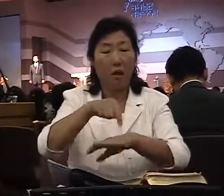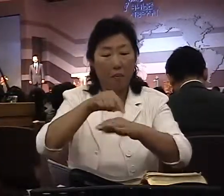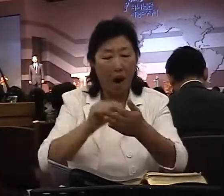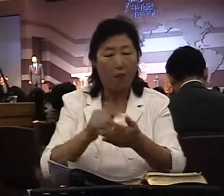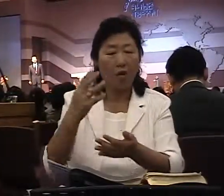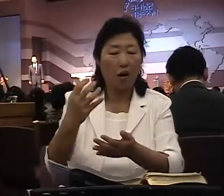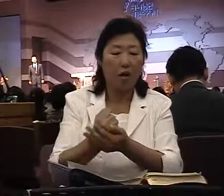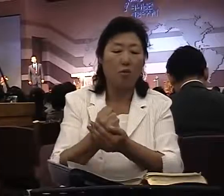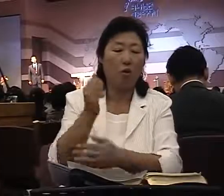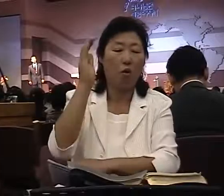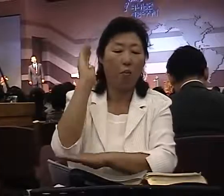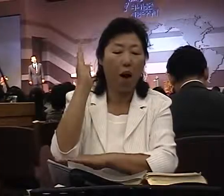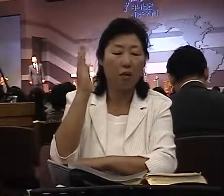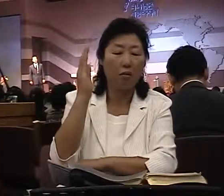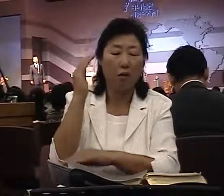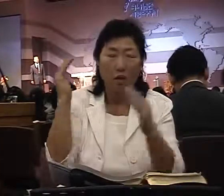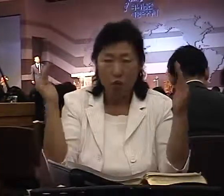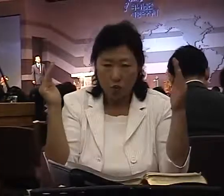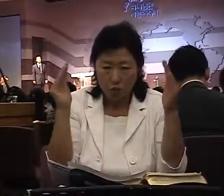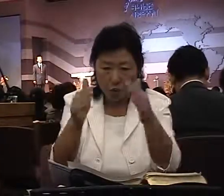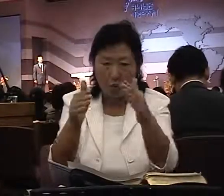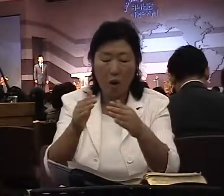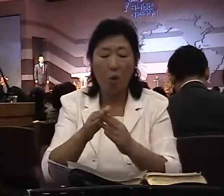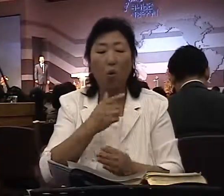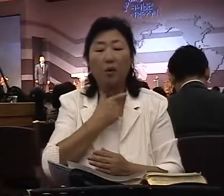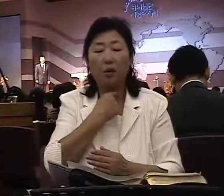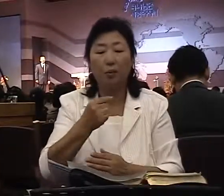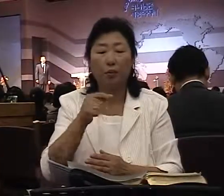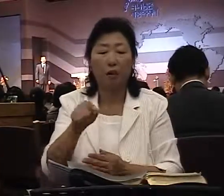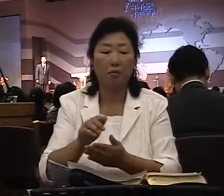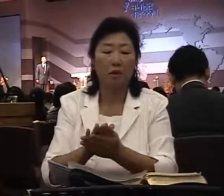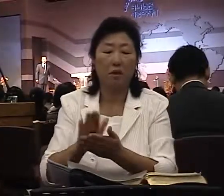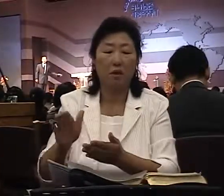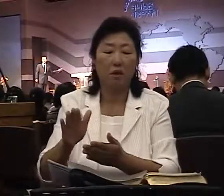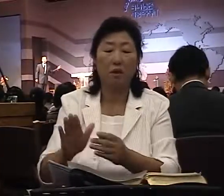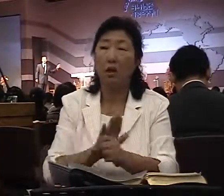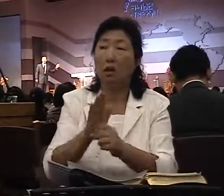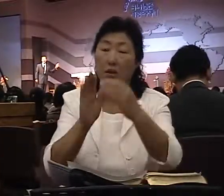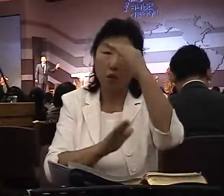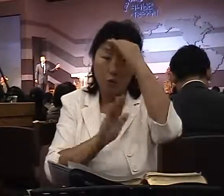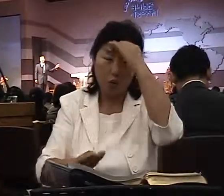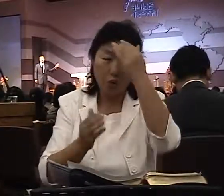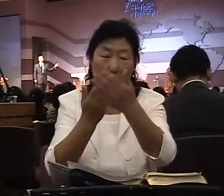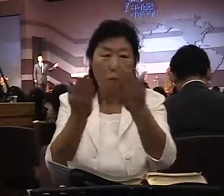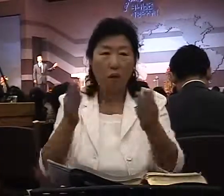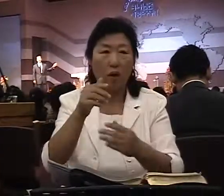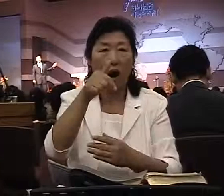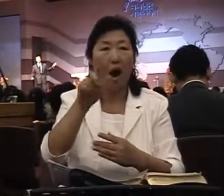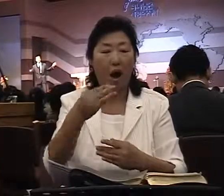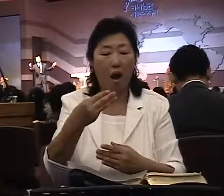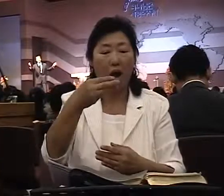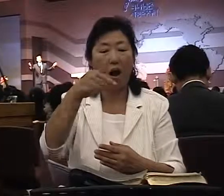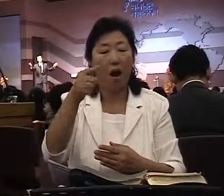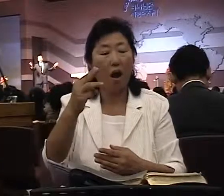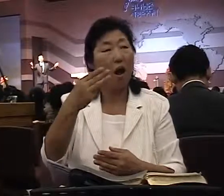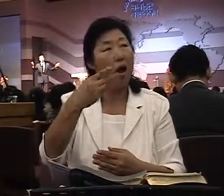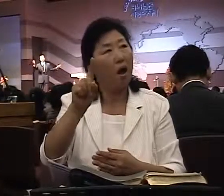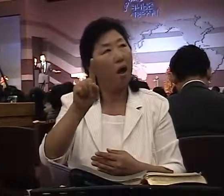말씀을 주목하고 싶은 것입니다. 사랑하는 성도 여러분, 오늘 이 갈라디아서 말씀을 통하여 우리가 구체적으로 왜